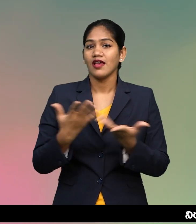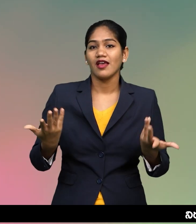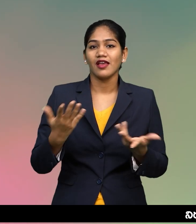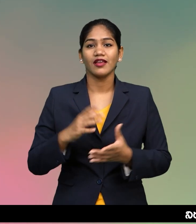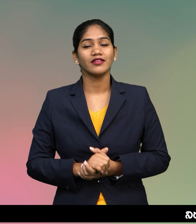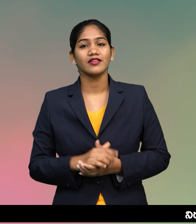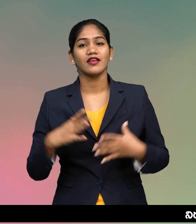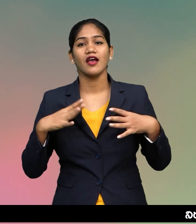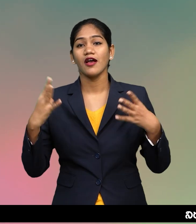విధానాన్ని